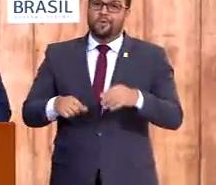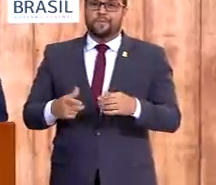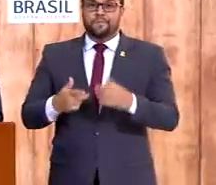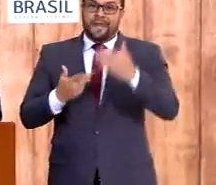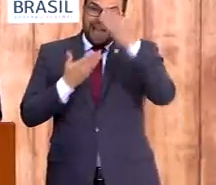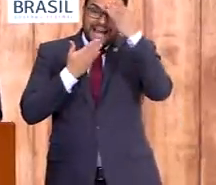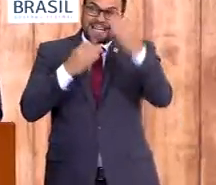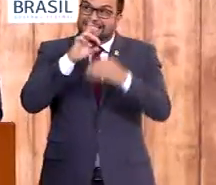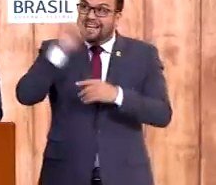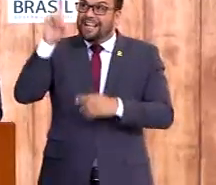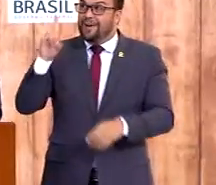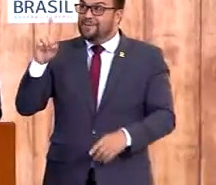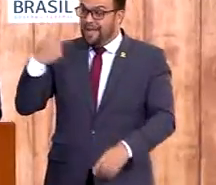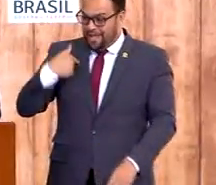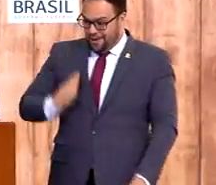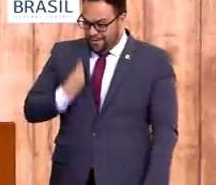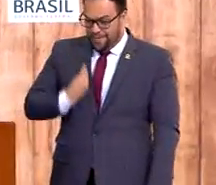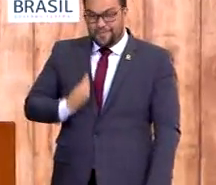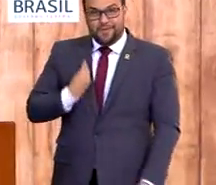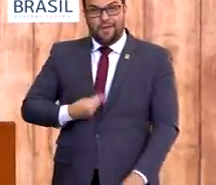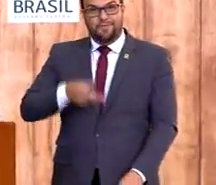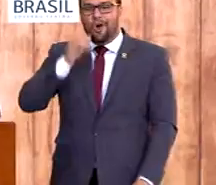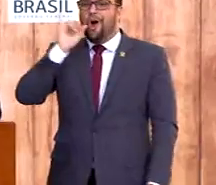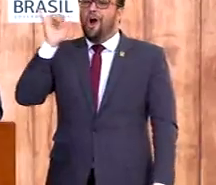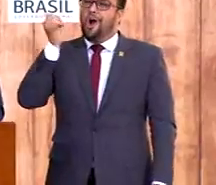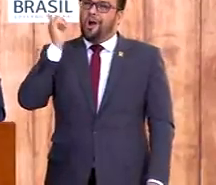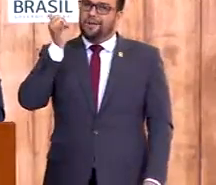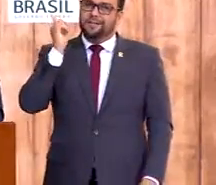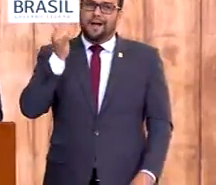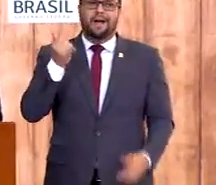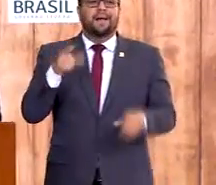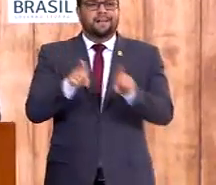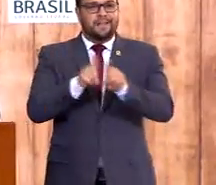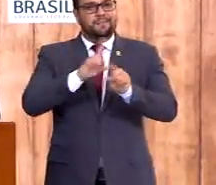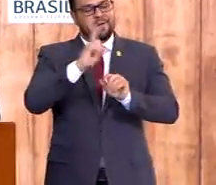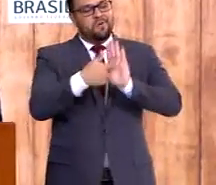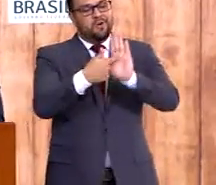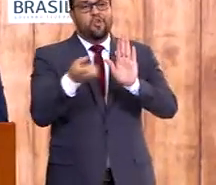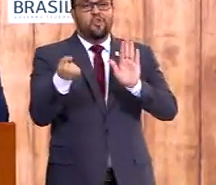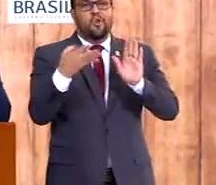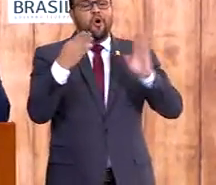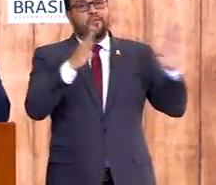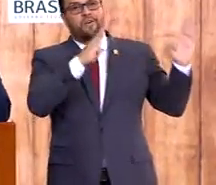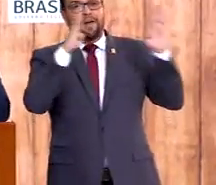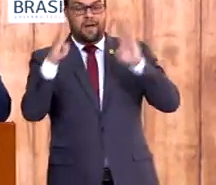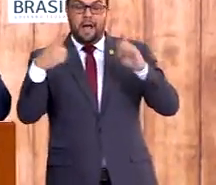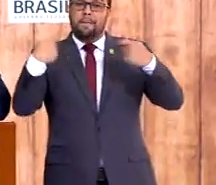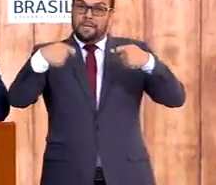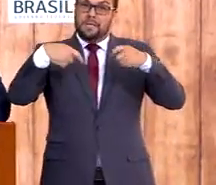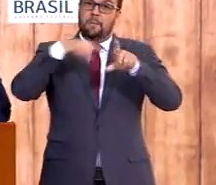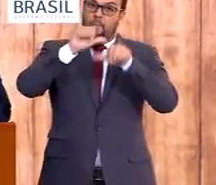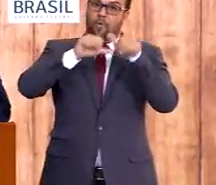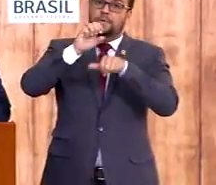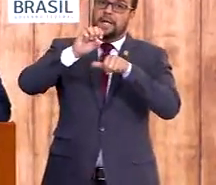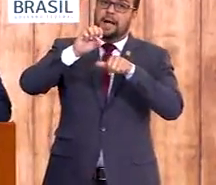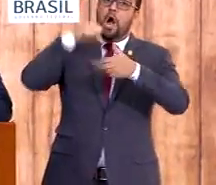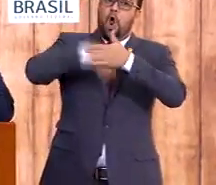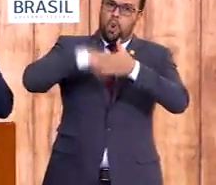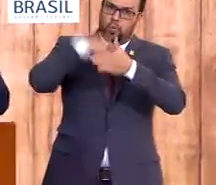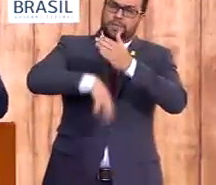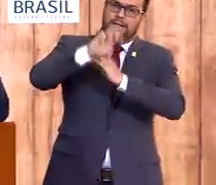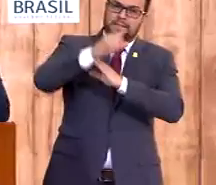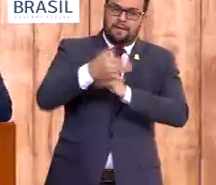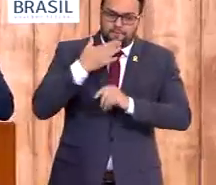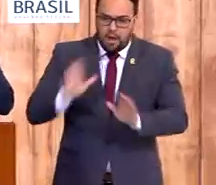Deus a minha família eu estou vivo para contar essa história e ajudar o Brasil a escrever um novo capítulo precisamos lutar sim Pelas nossas crianças